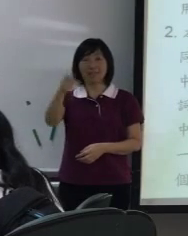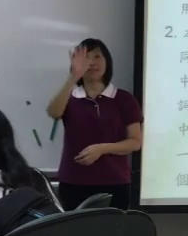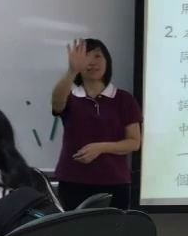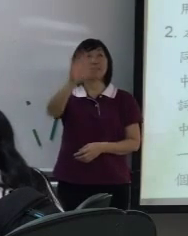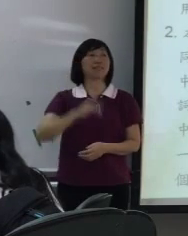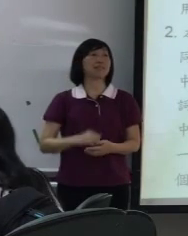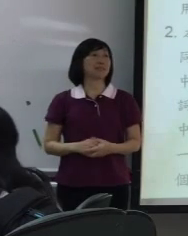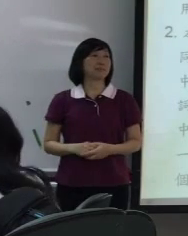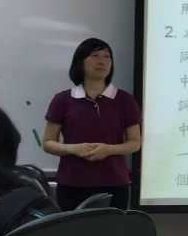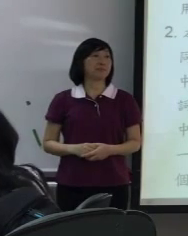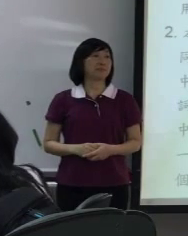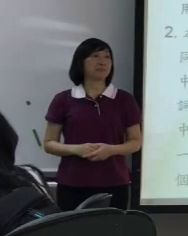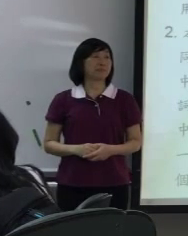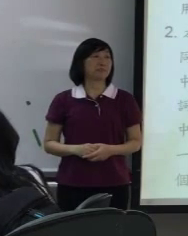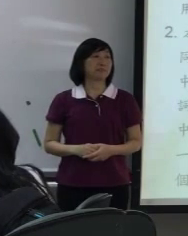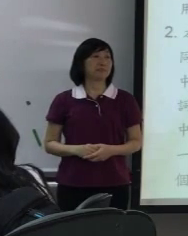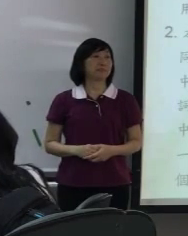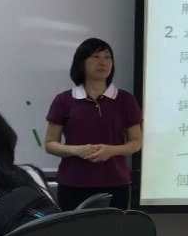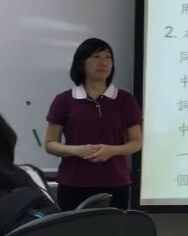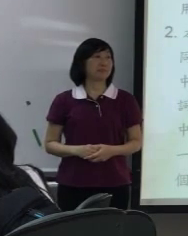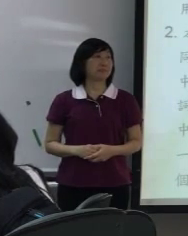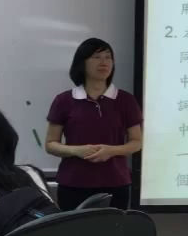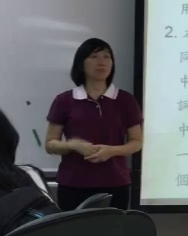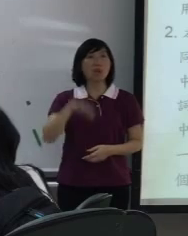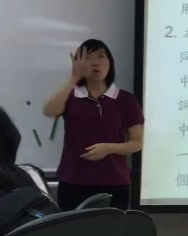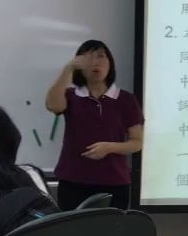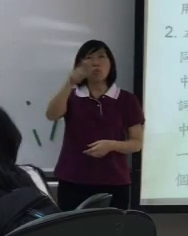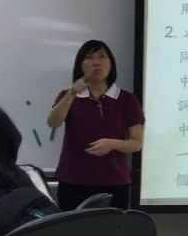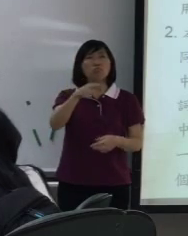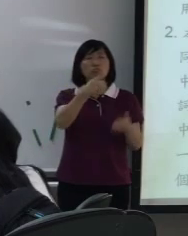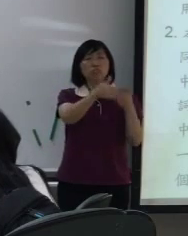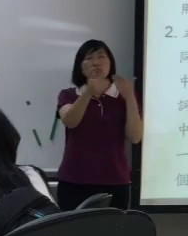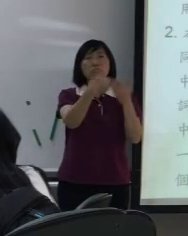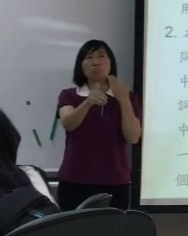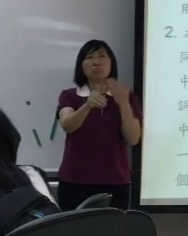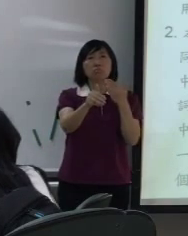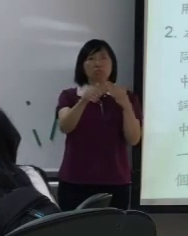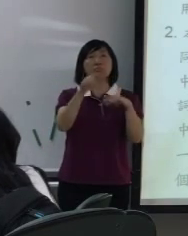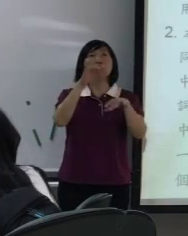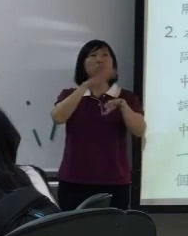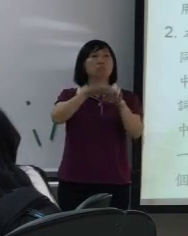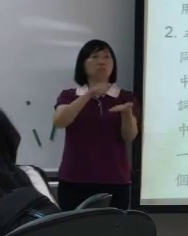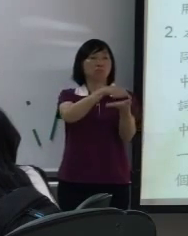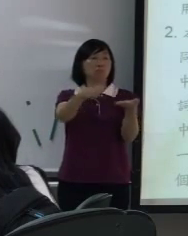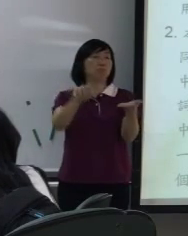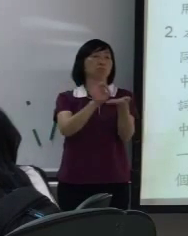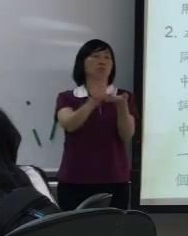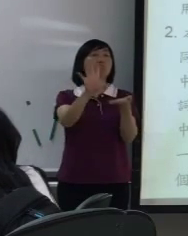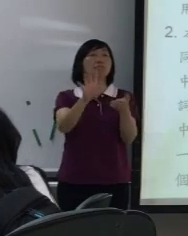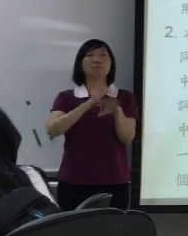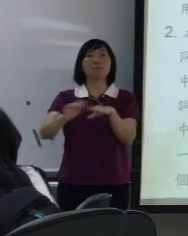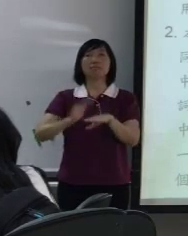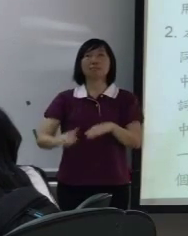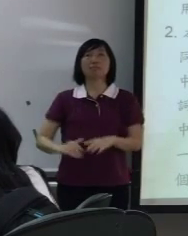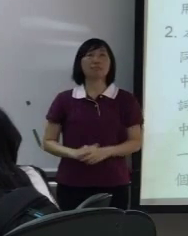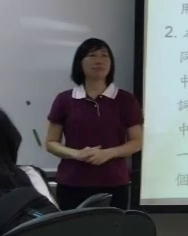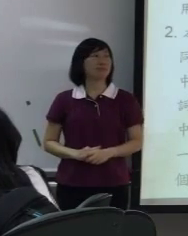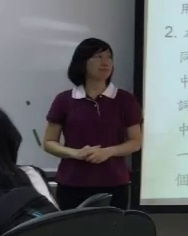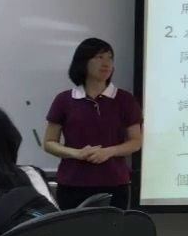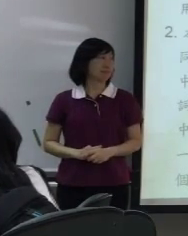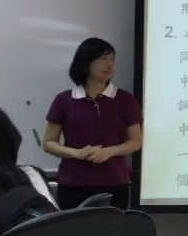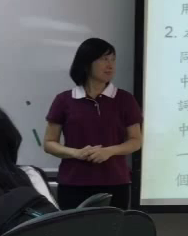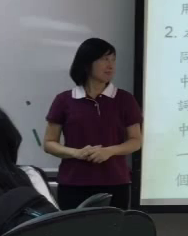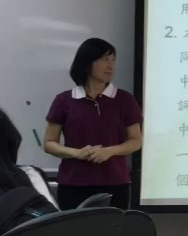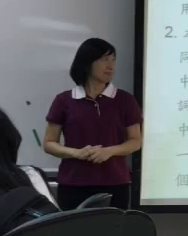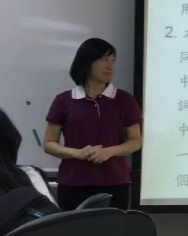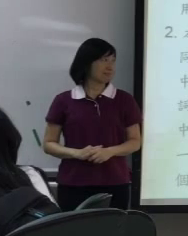解释，有一些不恰当的我们就把它删除掉了，把它删掉了、